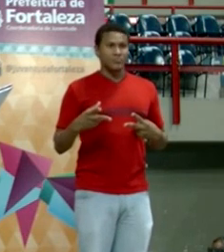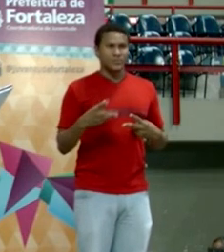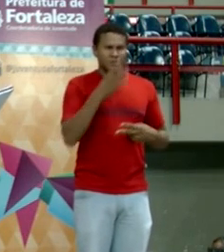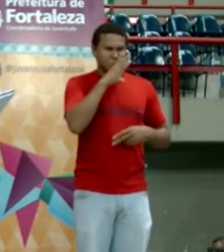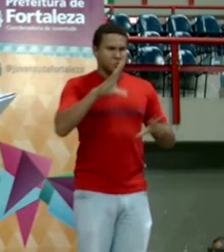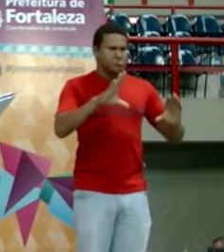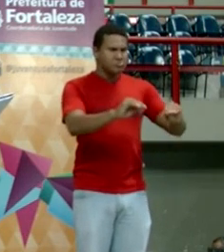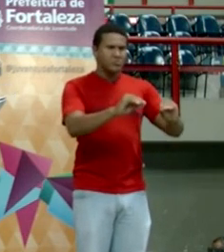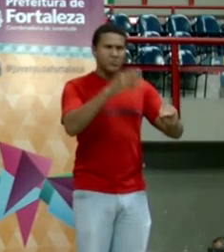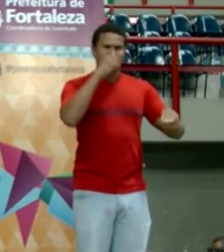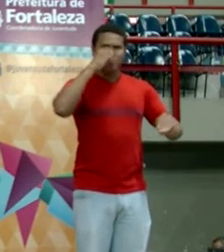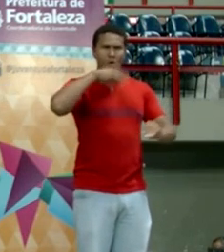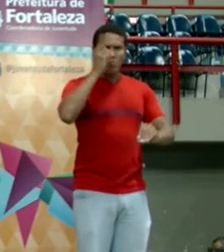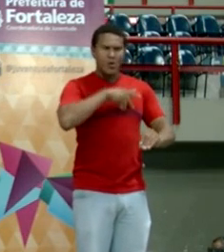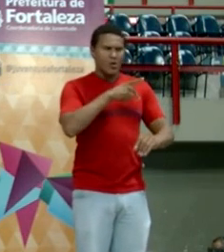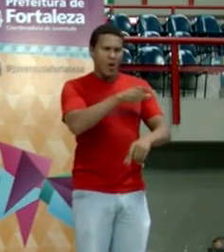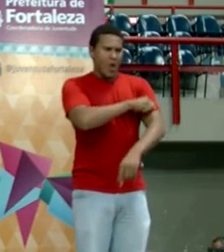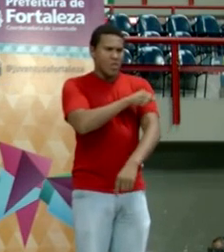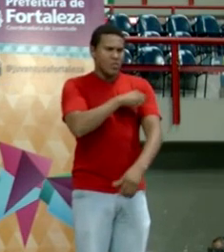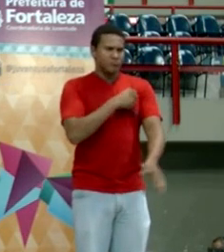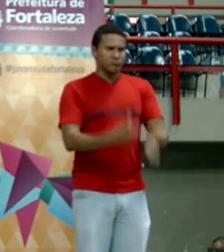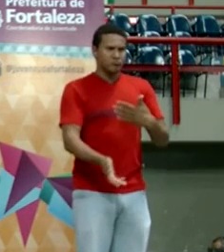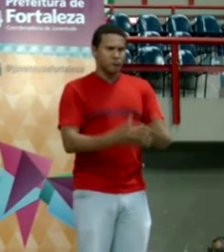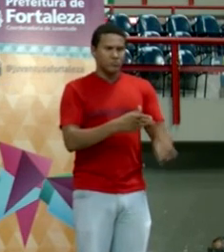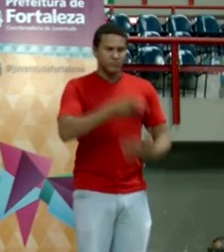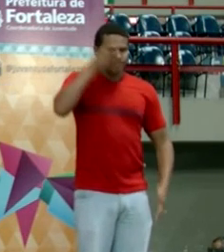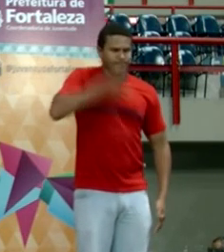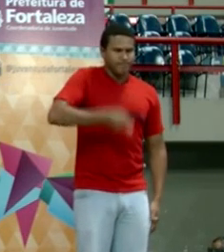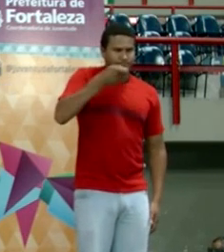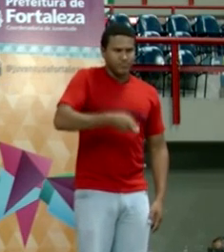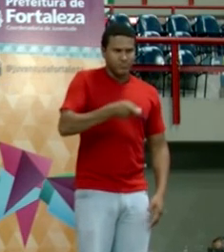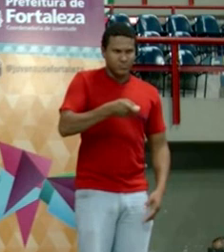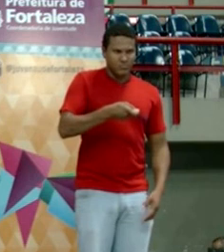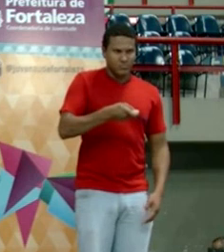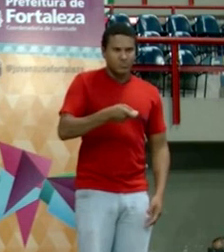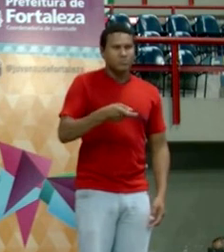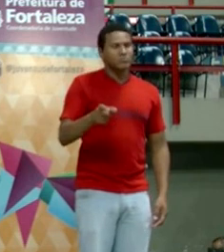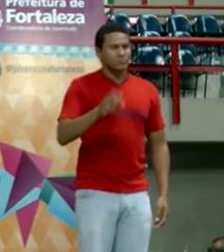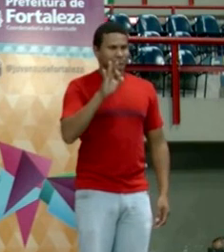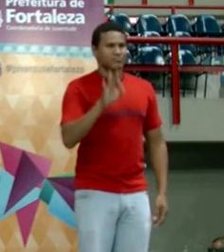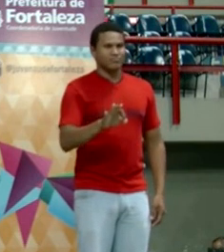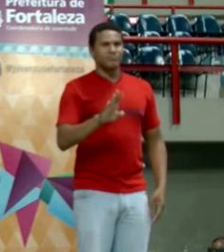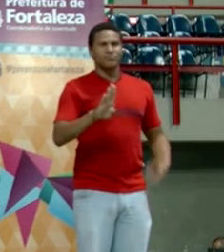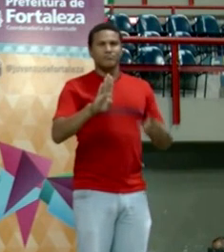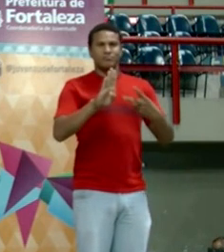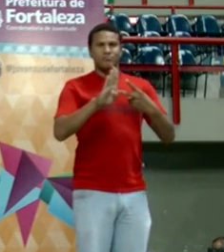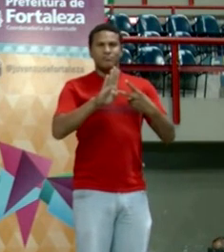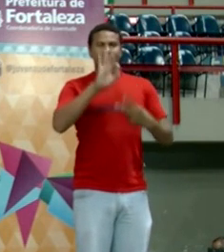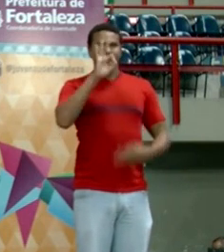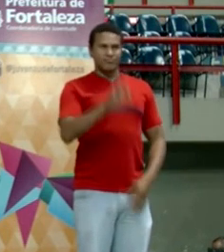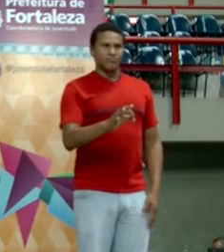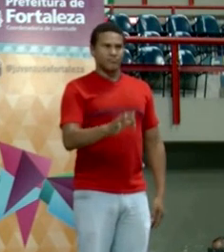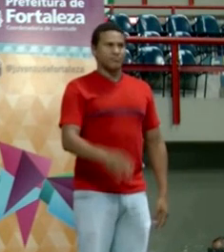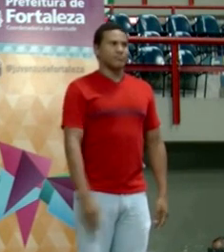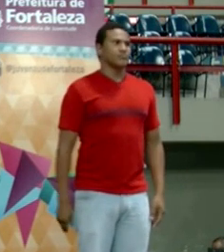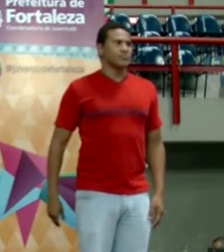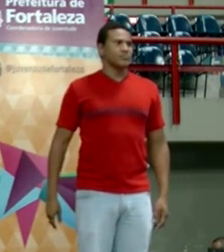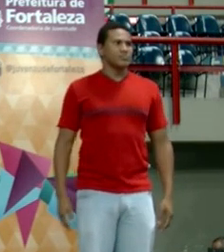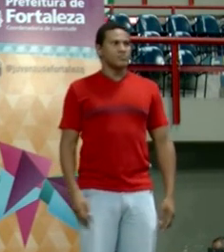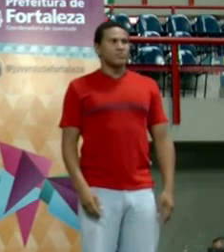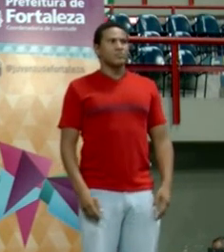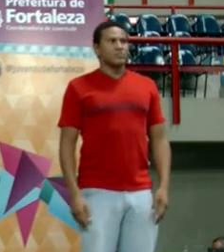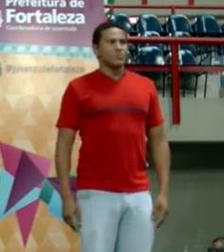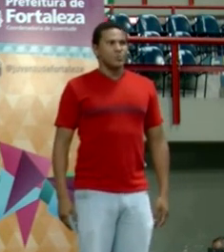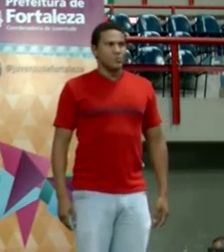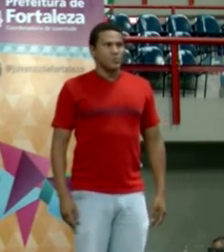as manifestações estudantis e manteve a rigidez do regime comunista? Aí está correto o item B.